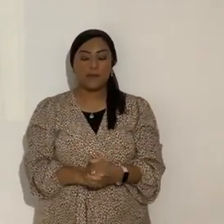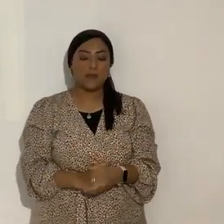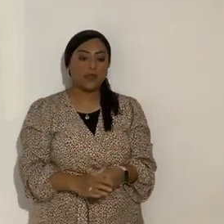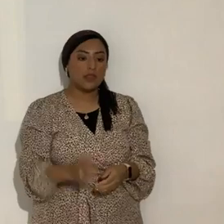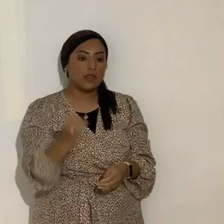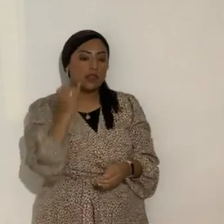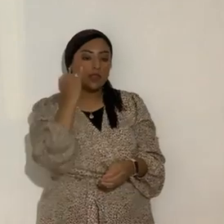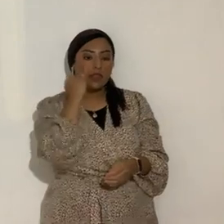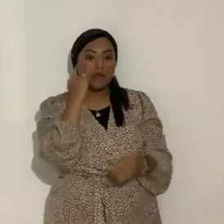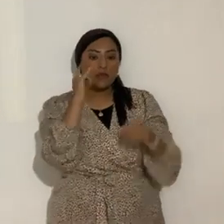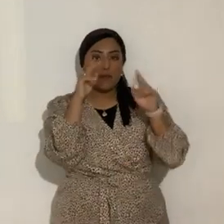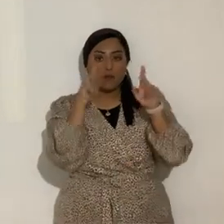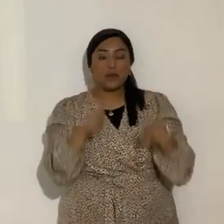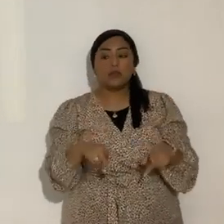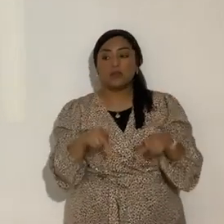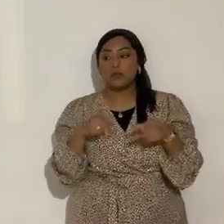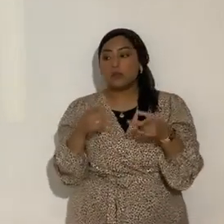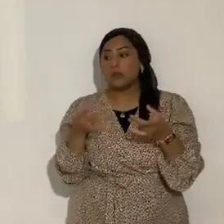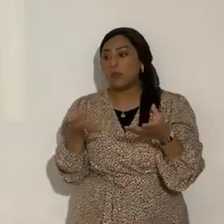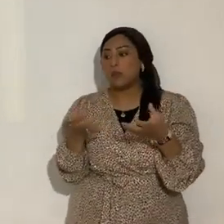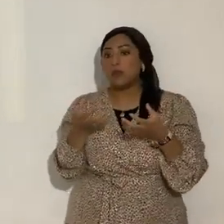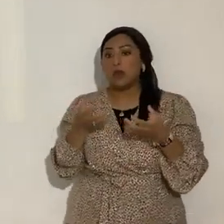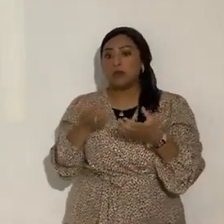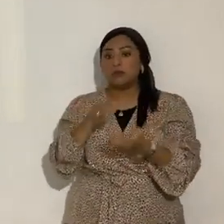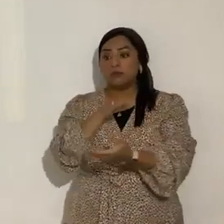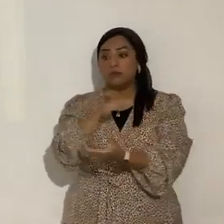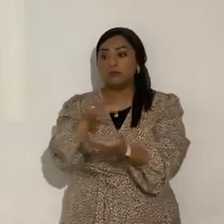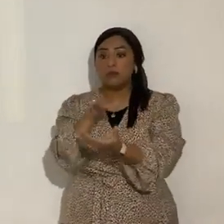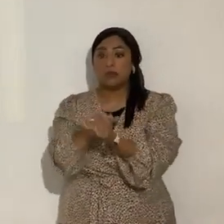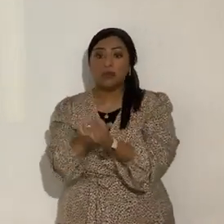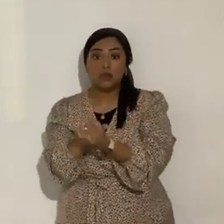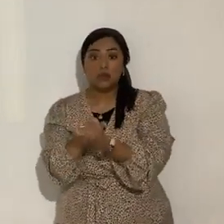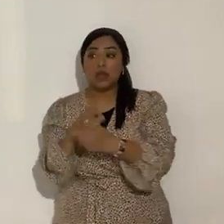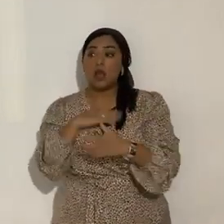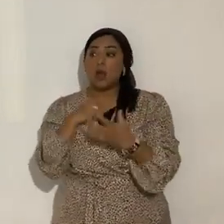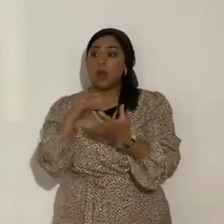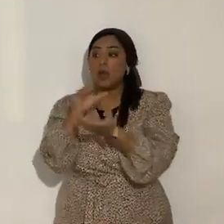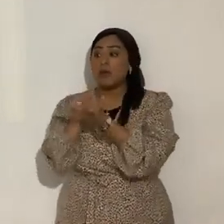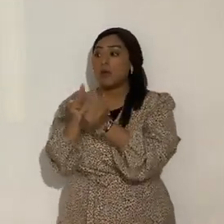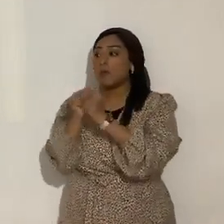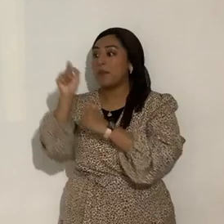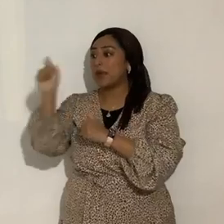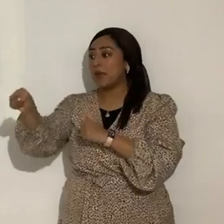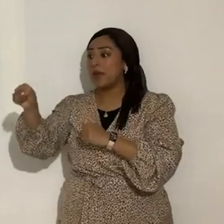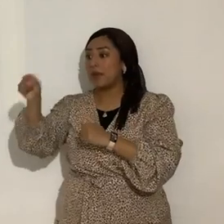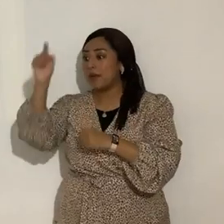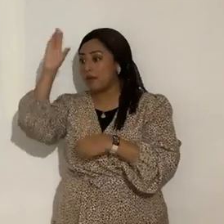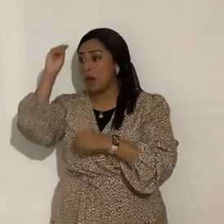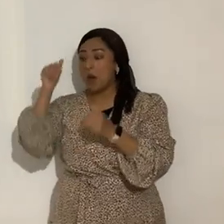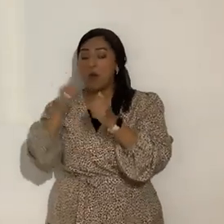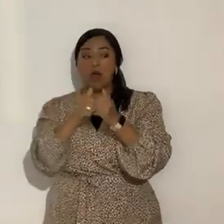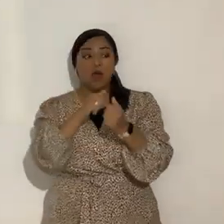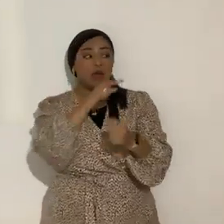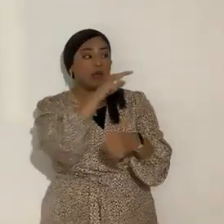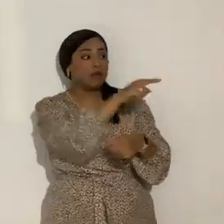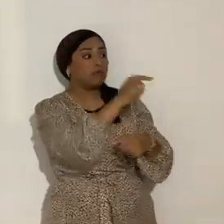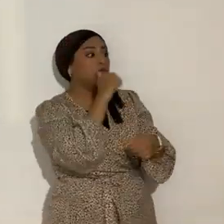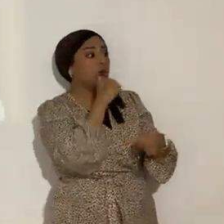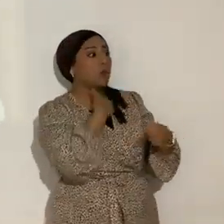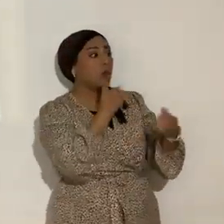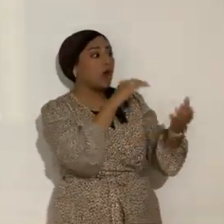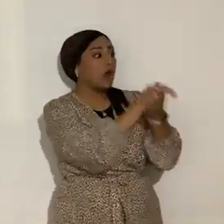Si una persona quiere casarse, y si yo quiero casarme con ese joven o con esa jovencita, etcétera,